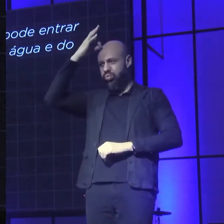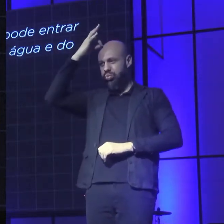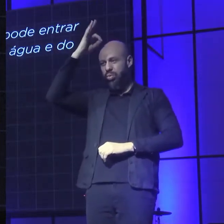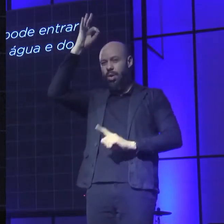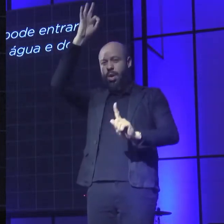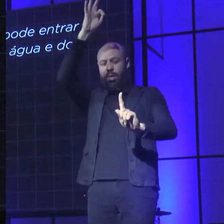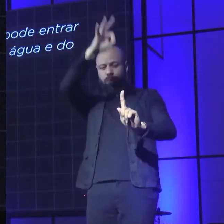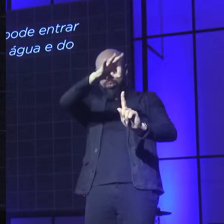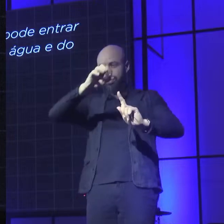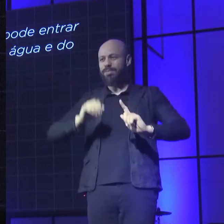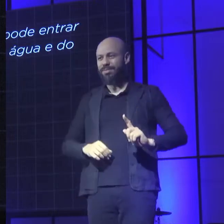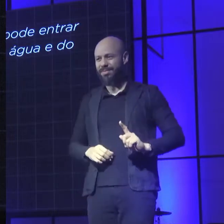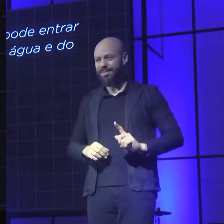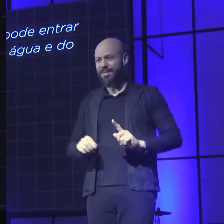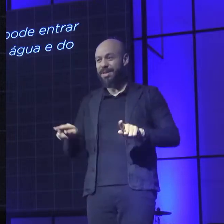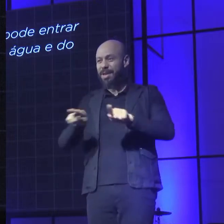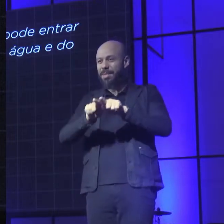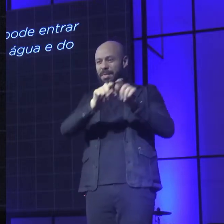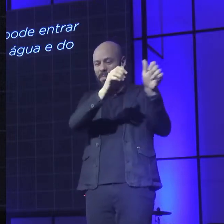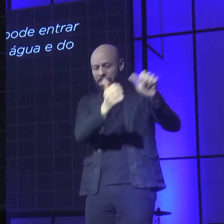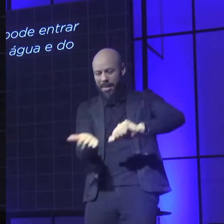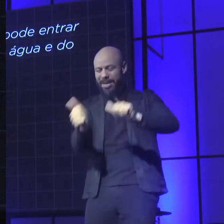Então Nicodemos diz o seguinte: